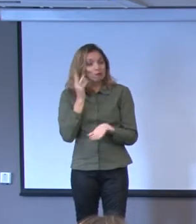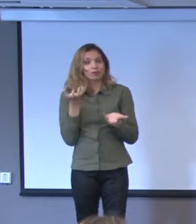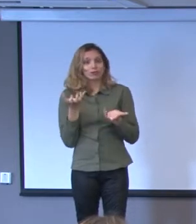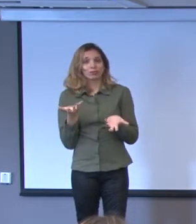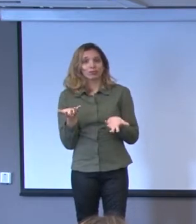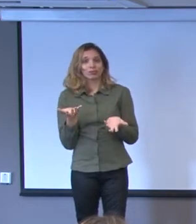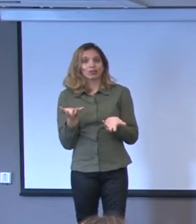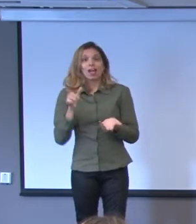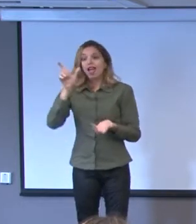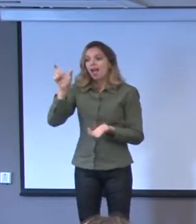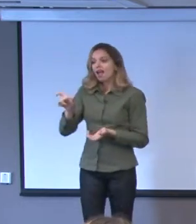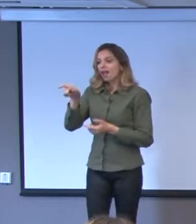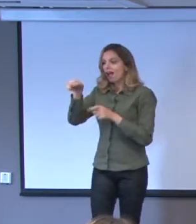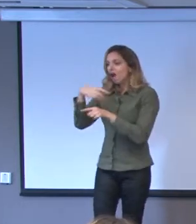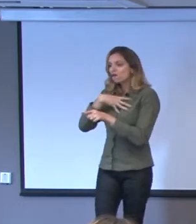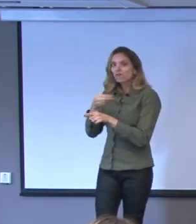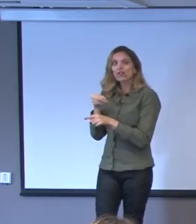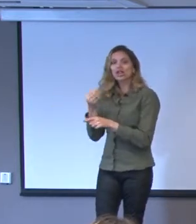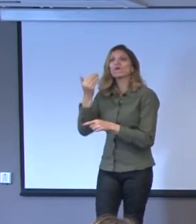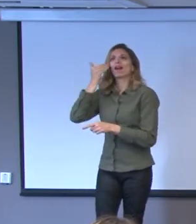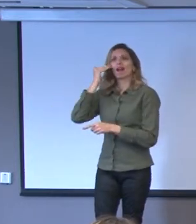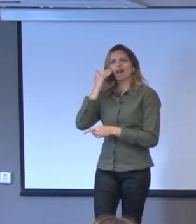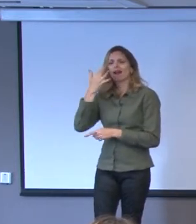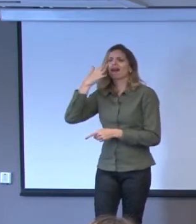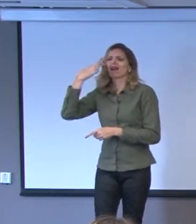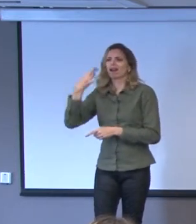É o filho que vai entender a demanda do